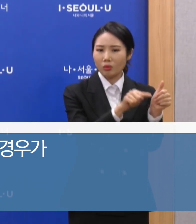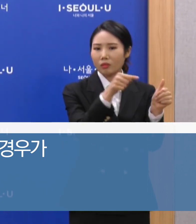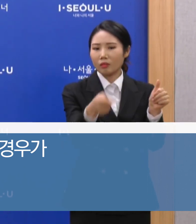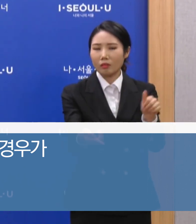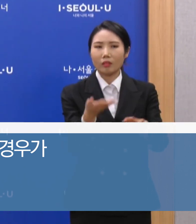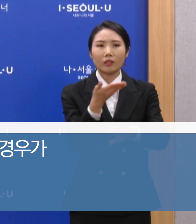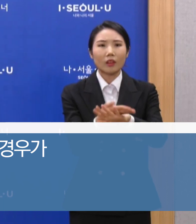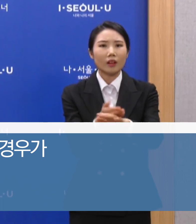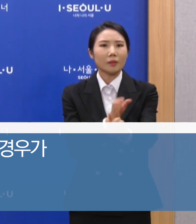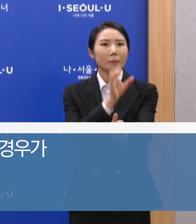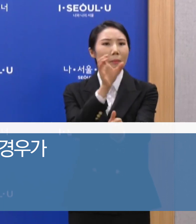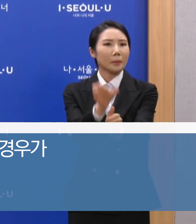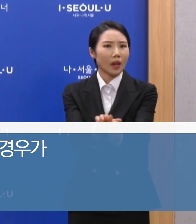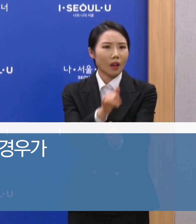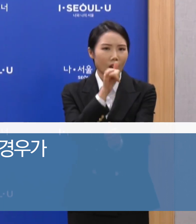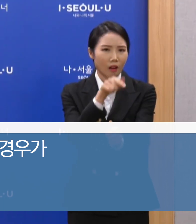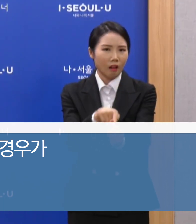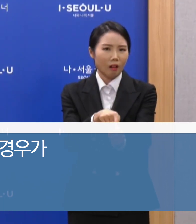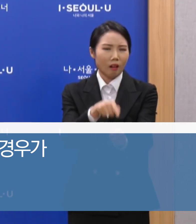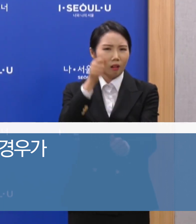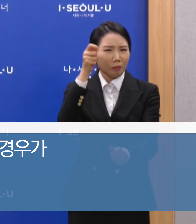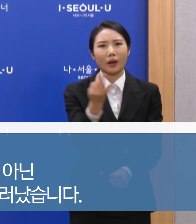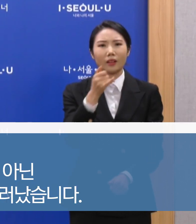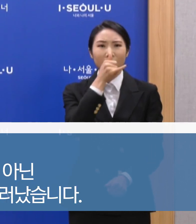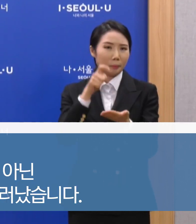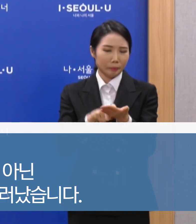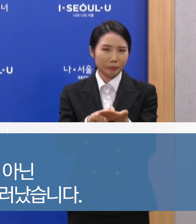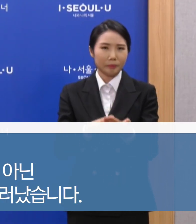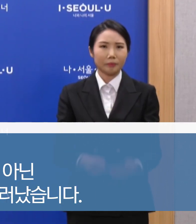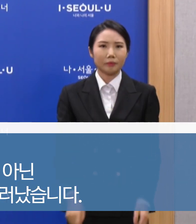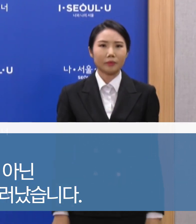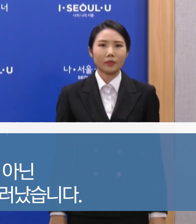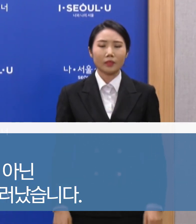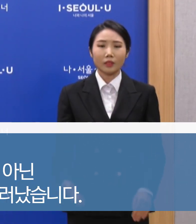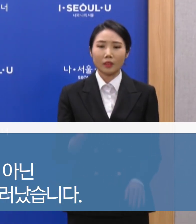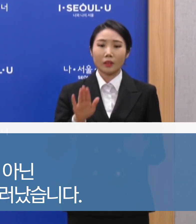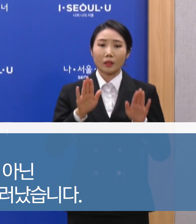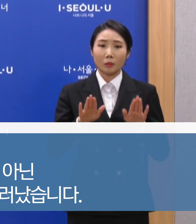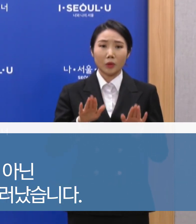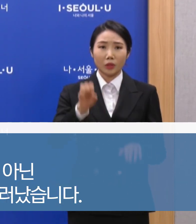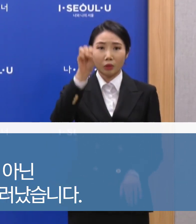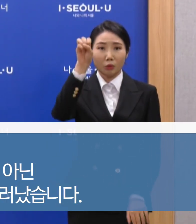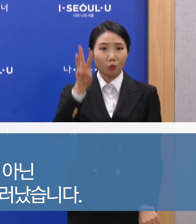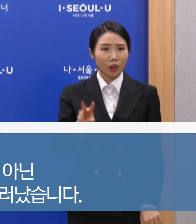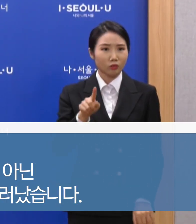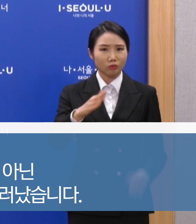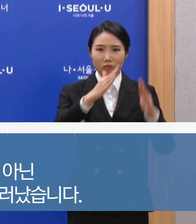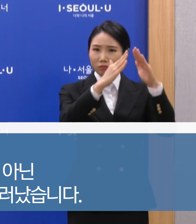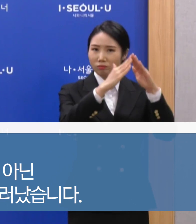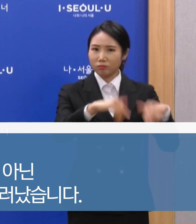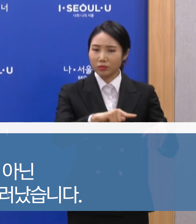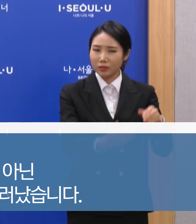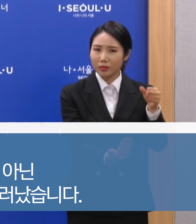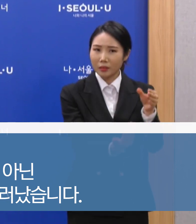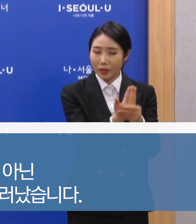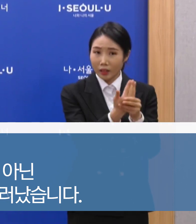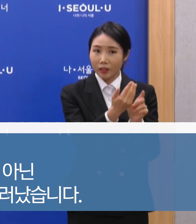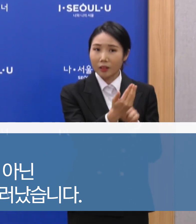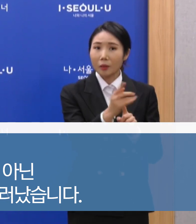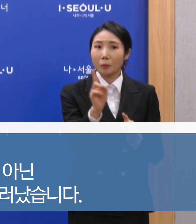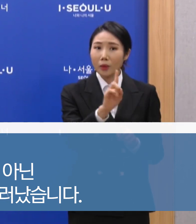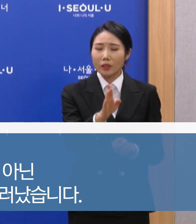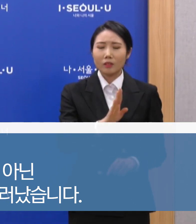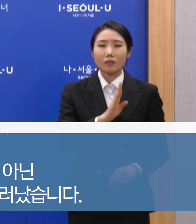경우가 비일비재한 것으로 파악됐습니다. 이번 광주 해체 공사장 붕괴 사고 역시 실제 철거를